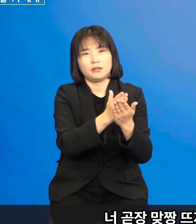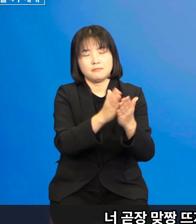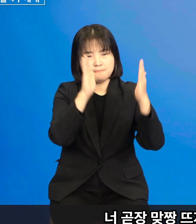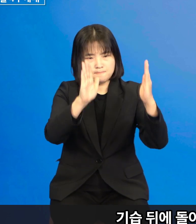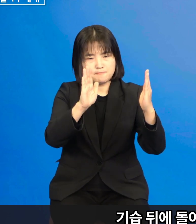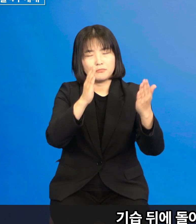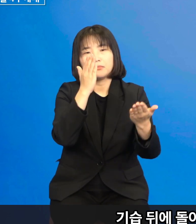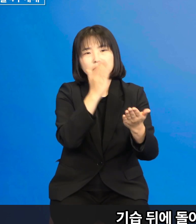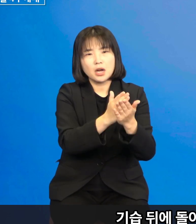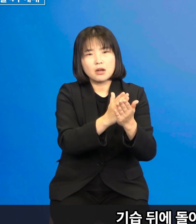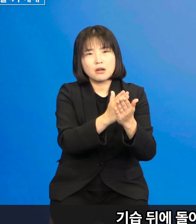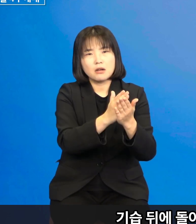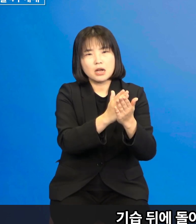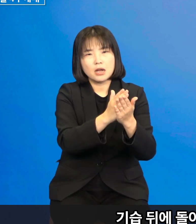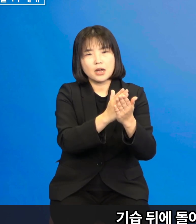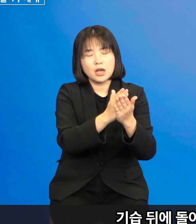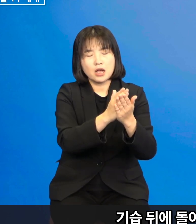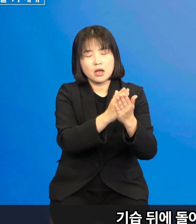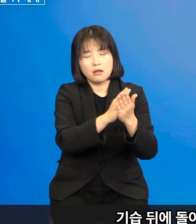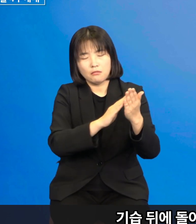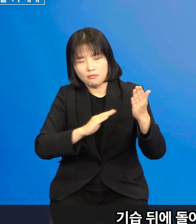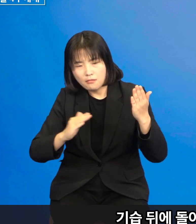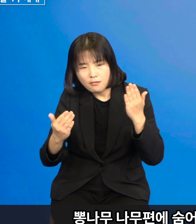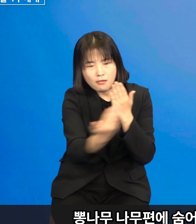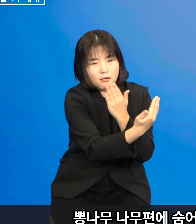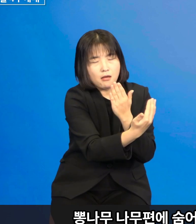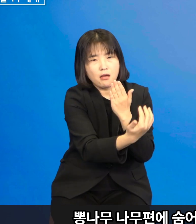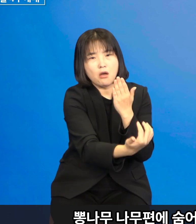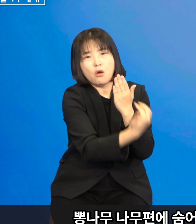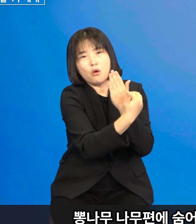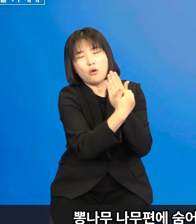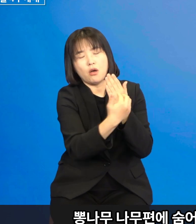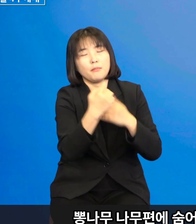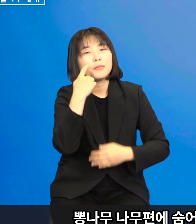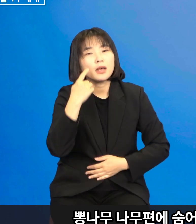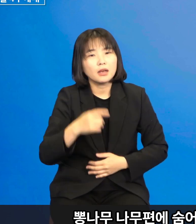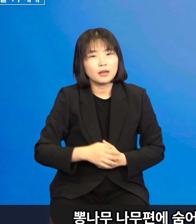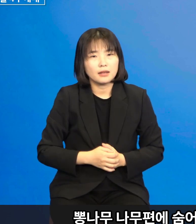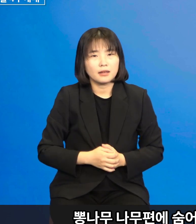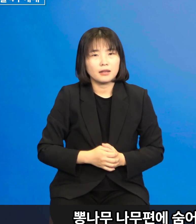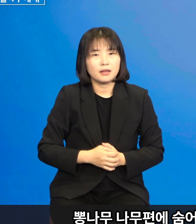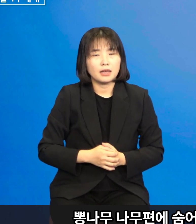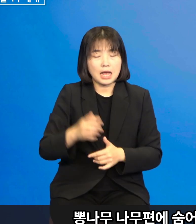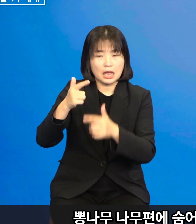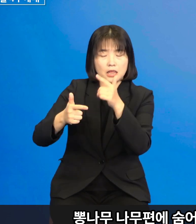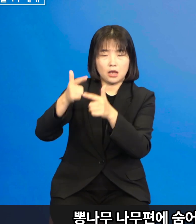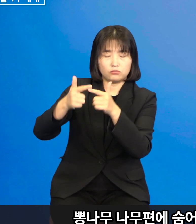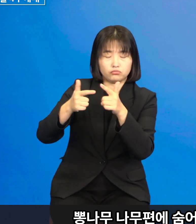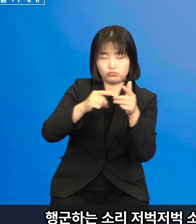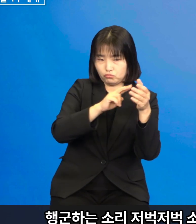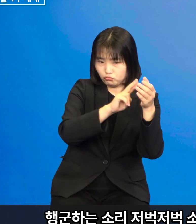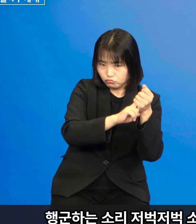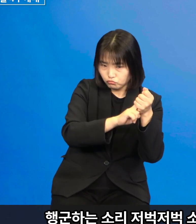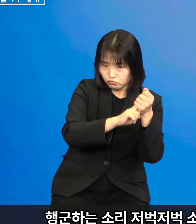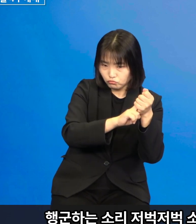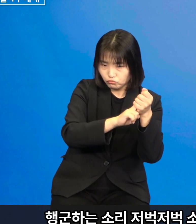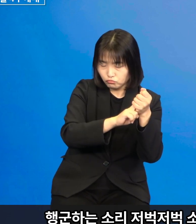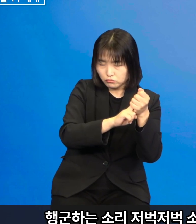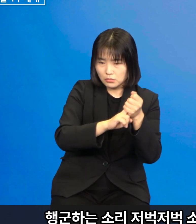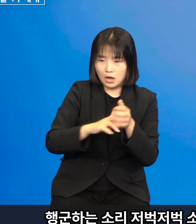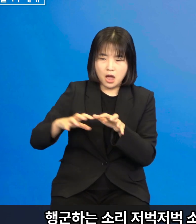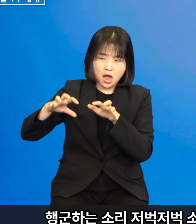말고 기습, 뒤에 돌아가서 기습 공격해라. 뻥나무 나무편에 숨어 있다가 내가 사인을 줄 거야. 행군하는